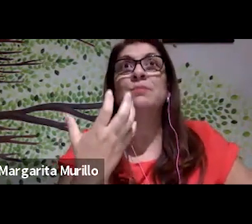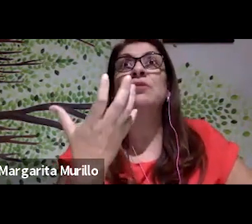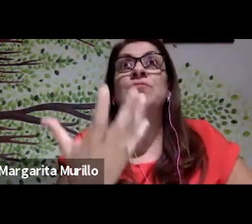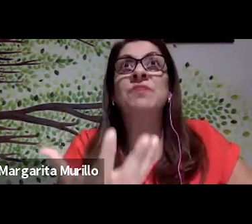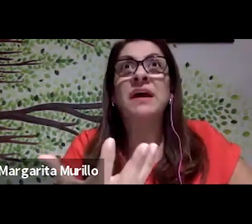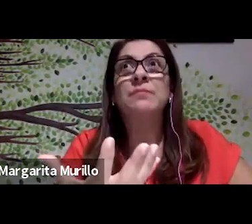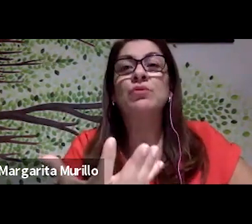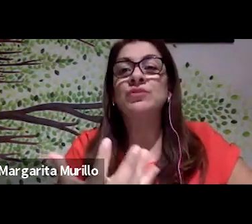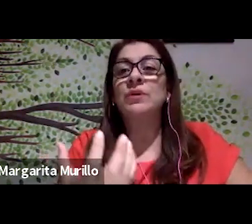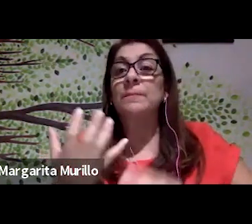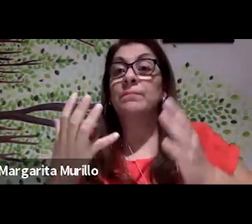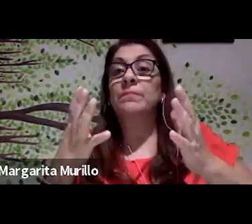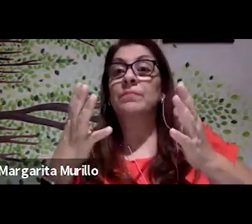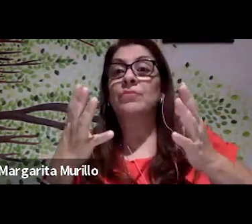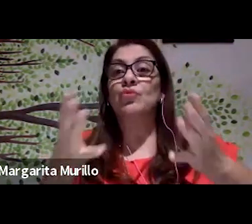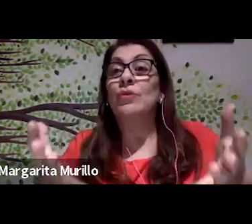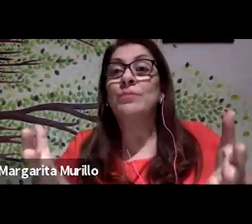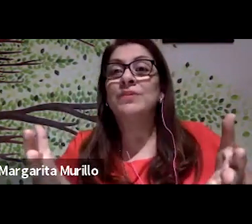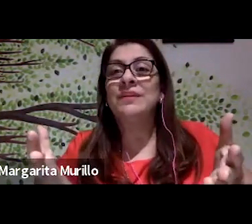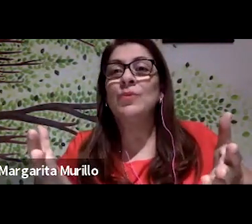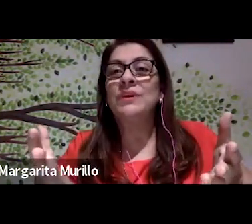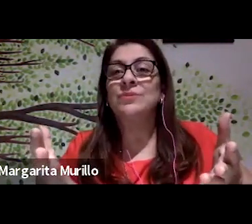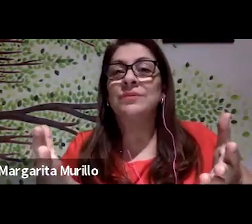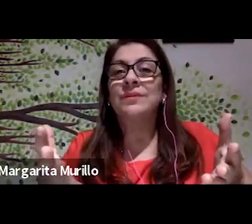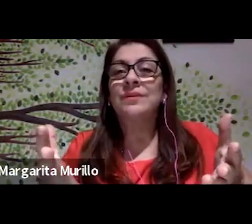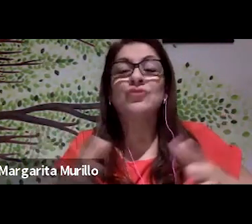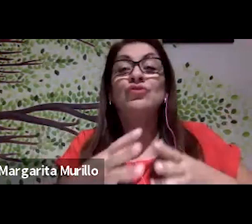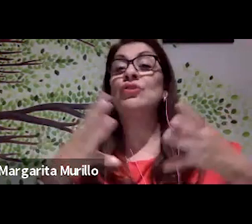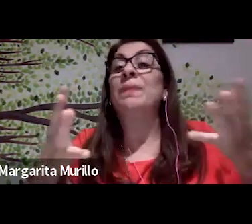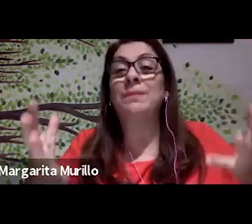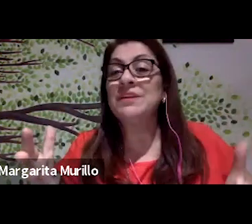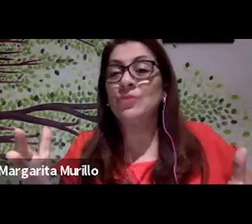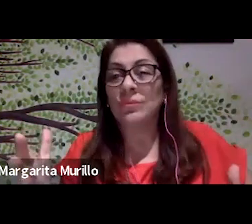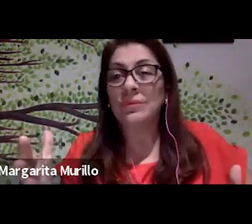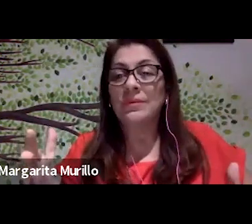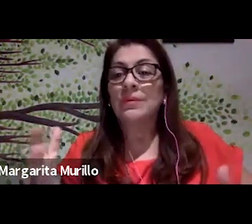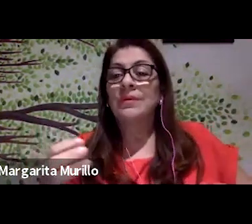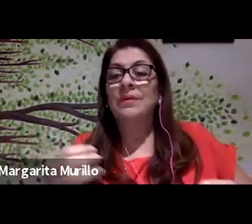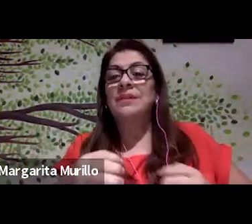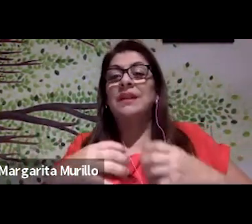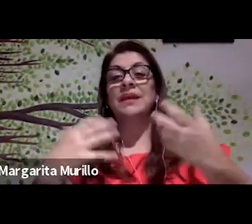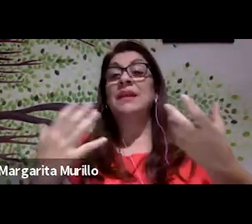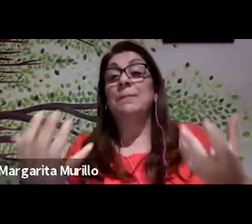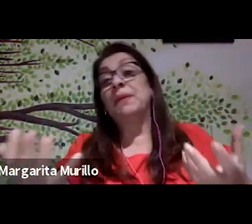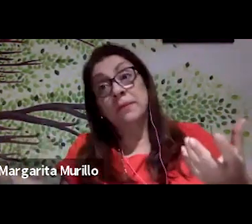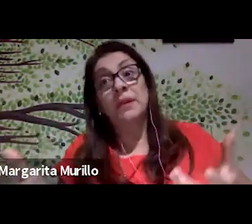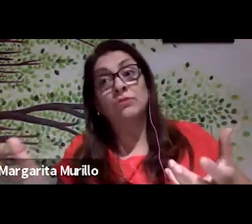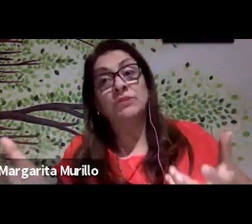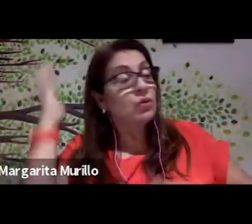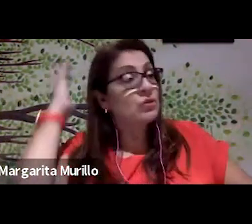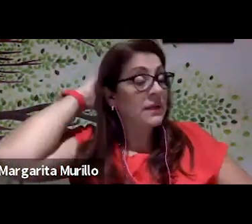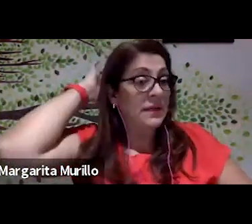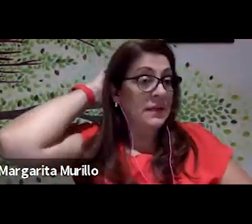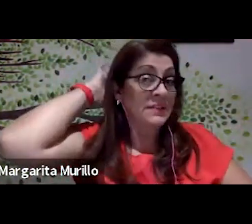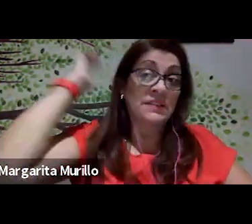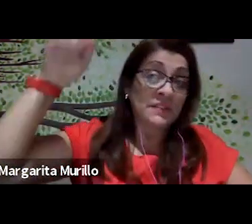se puede confiar en vos yo al hombre no le digo eso yo no se lo permito ni le y le y